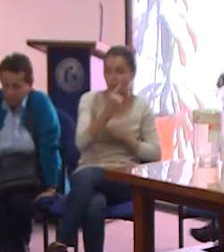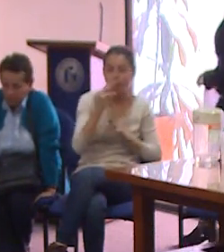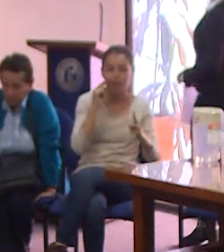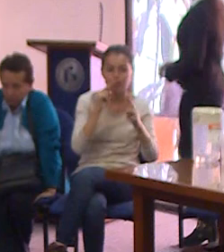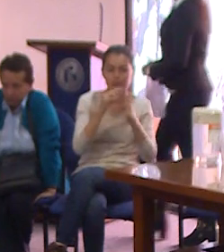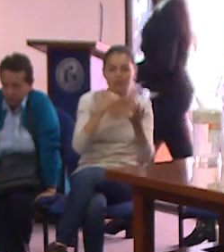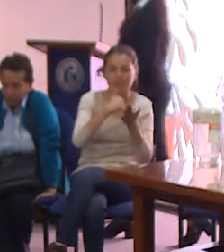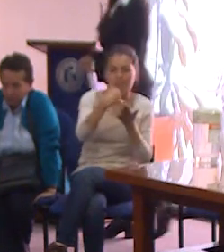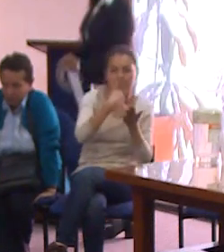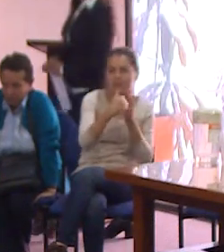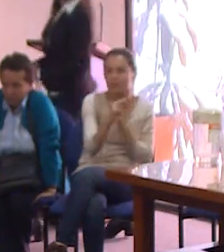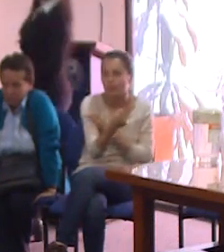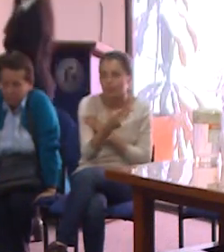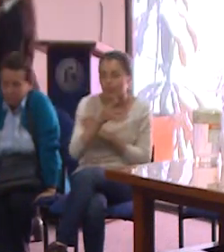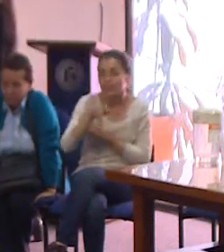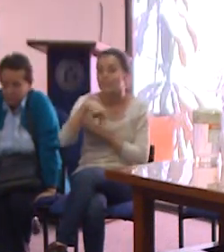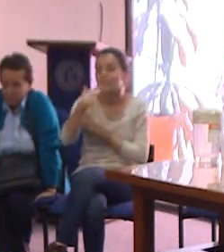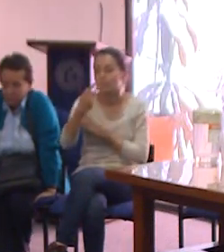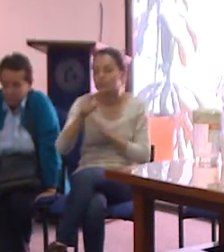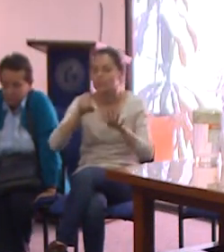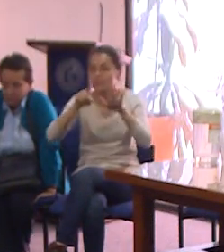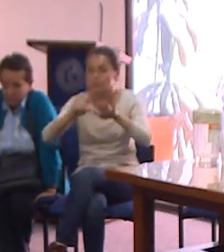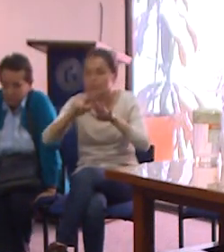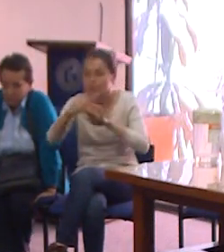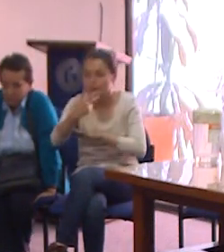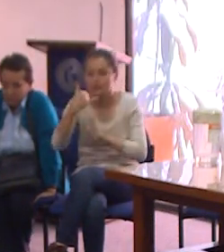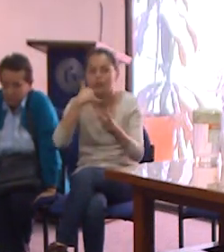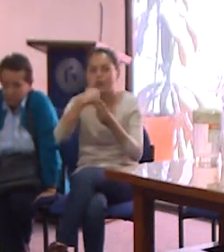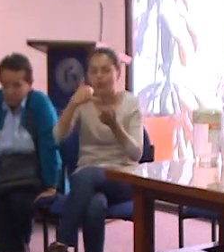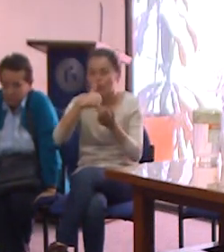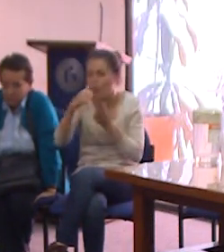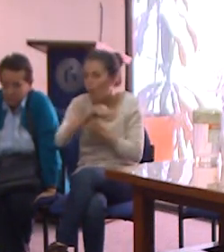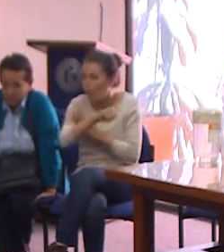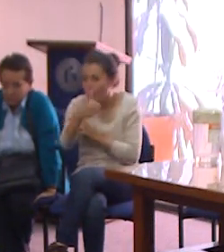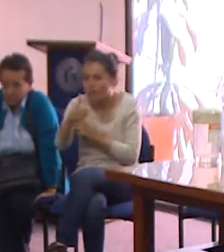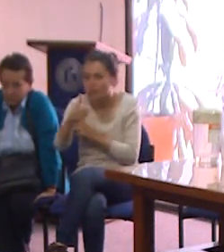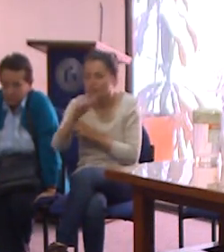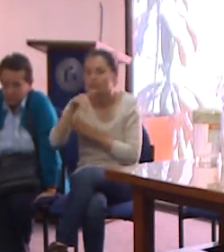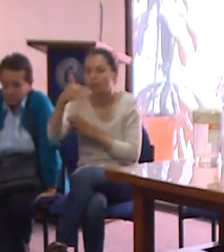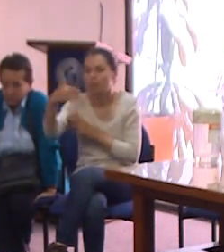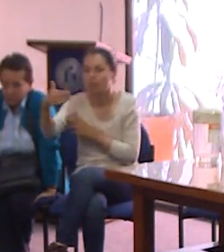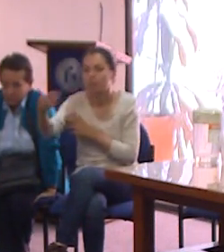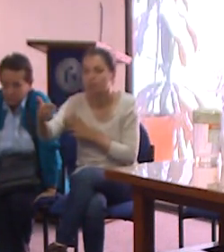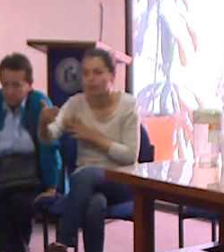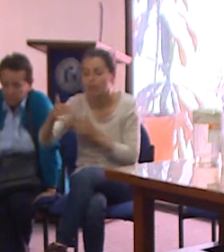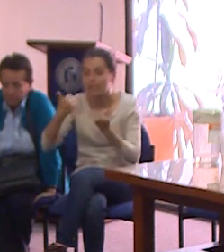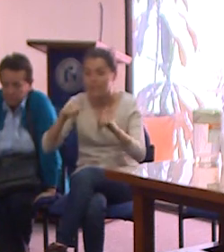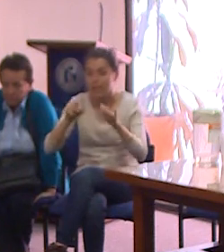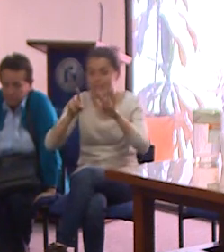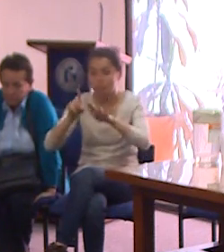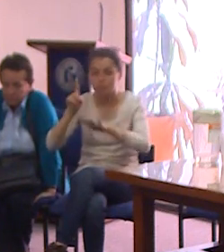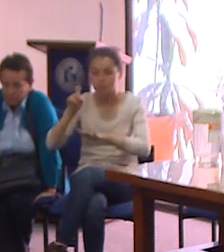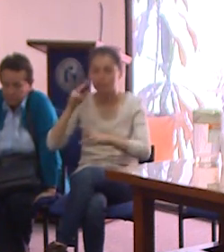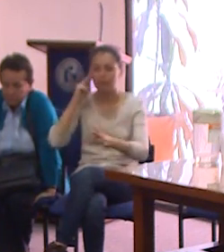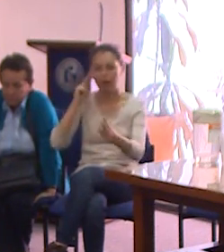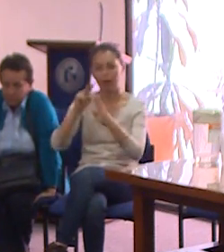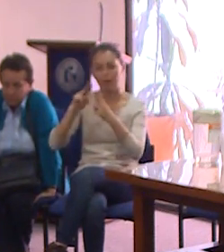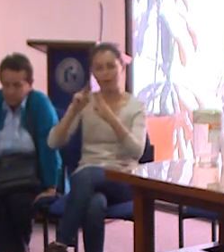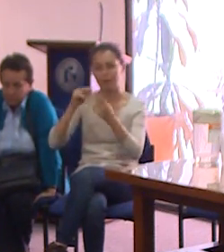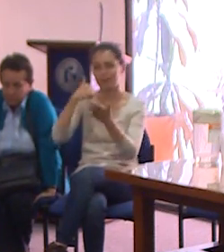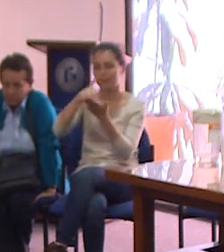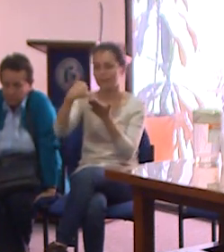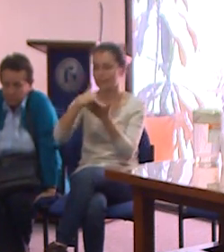me refiero a un espacio en el que se mire eso macro que pasan en las líneas, que muchas veces